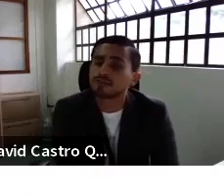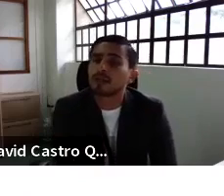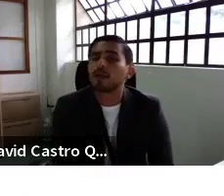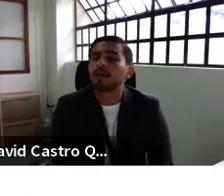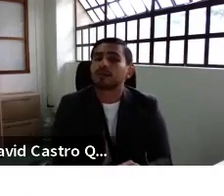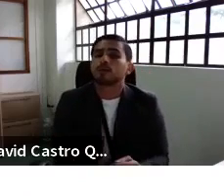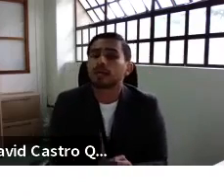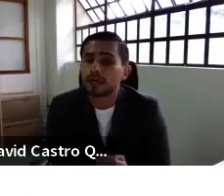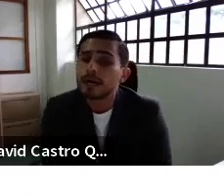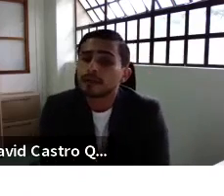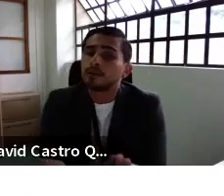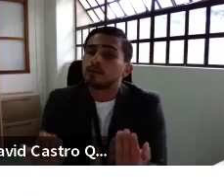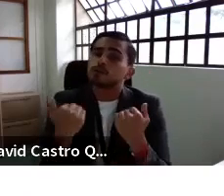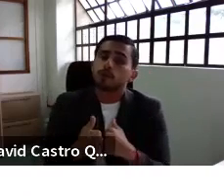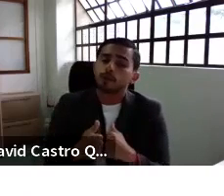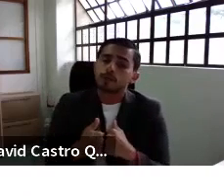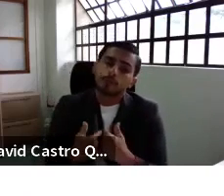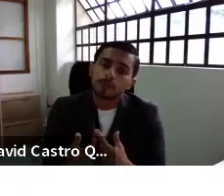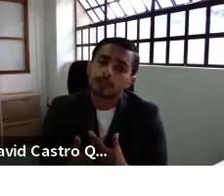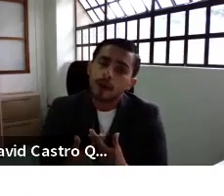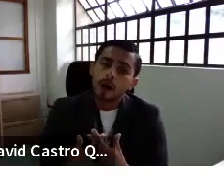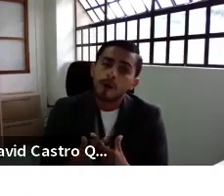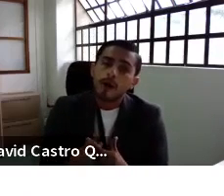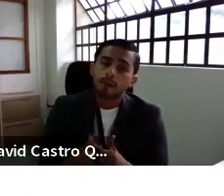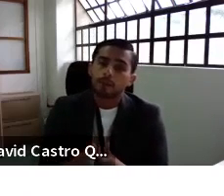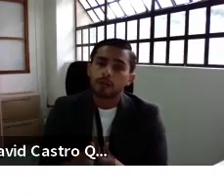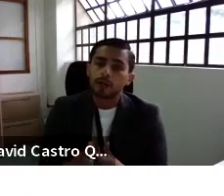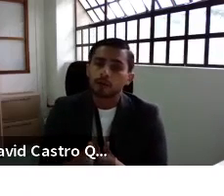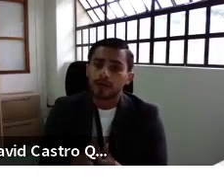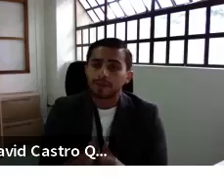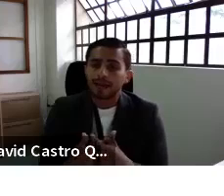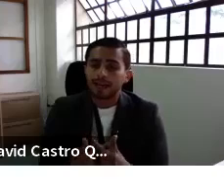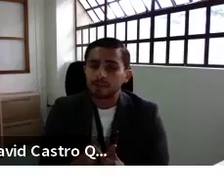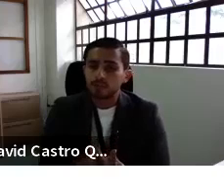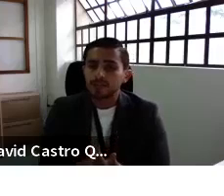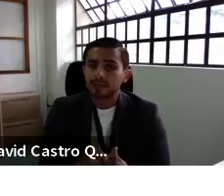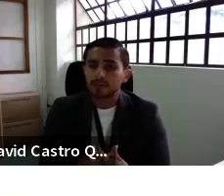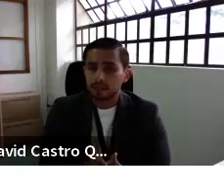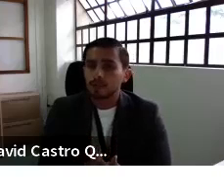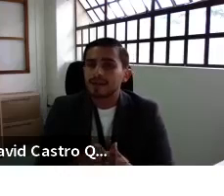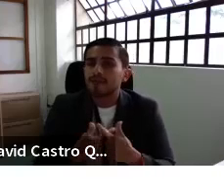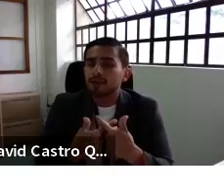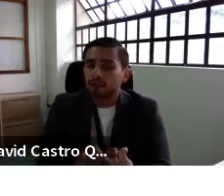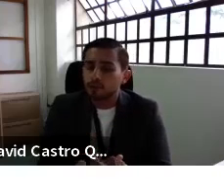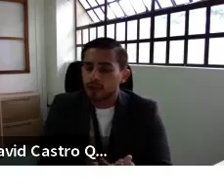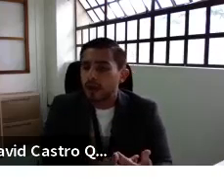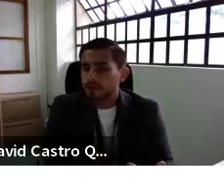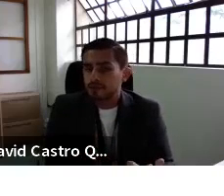transferirlo al interior de qué de nuestros propios equipos de trabajo para poder encontrar mecanismos de entendimiento más efectivos cada vez más